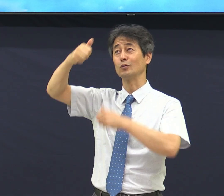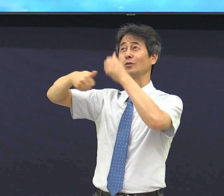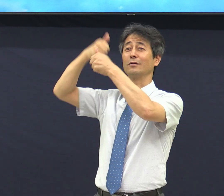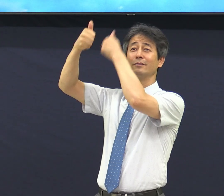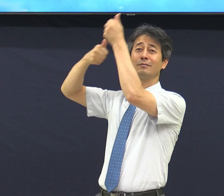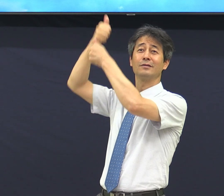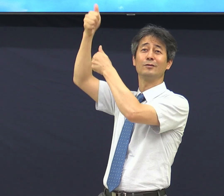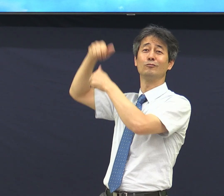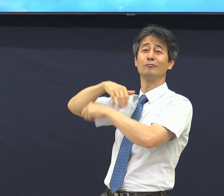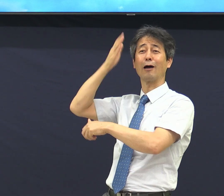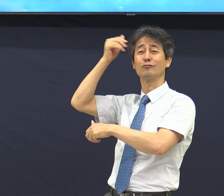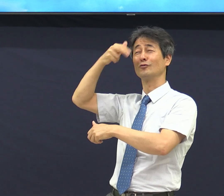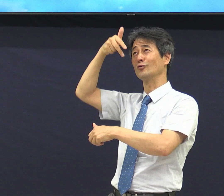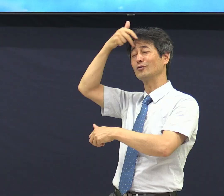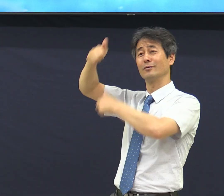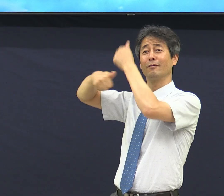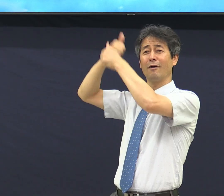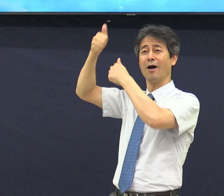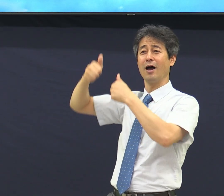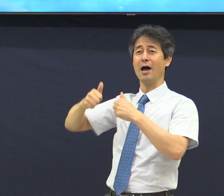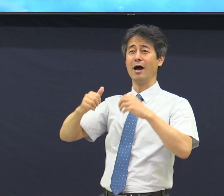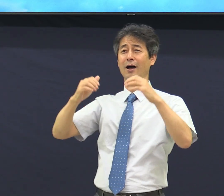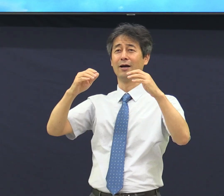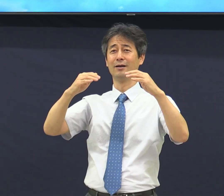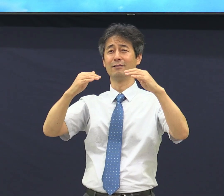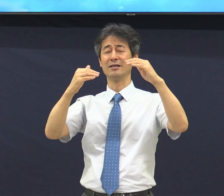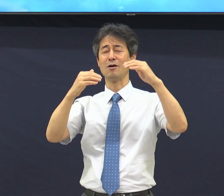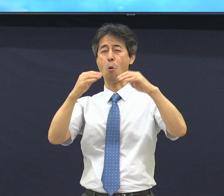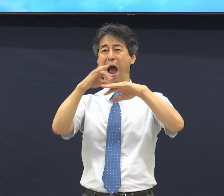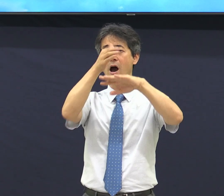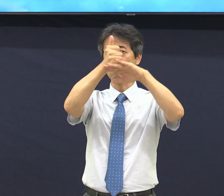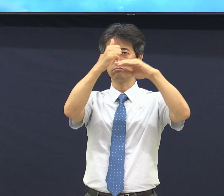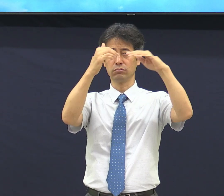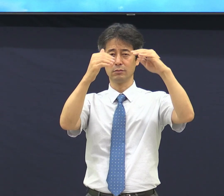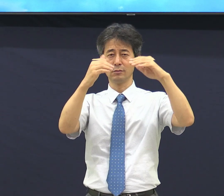했고 조선시대에 우리 역사를 보면